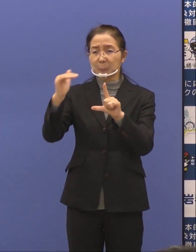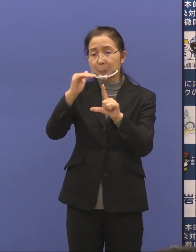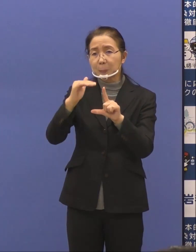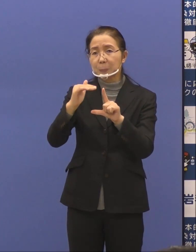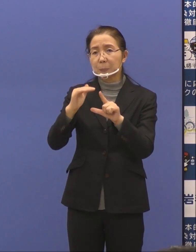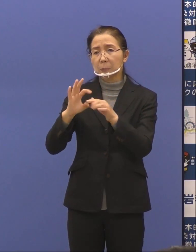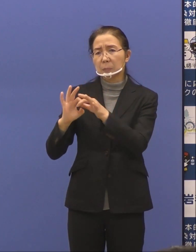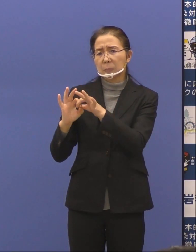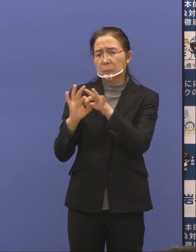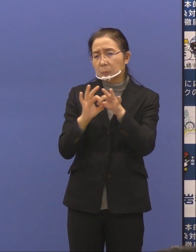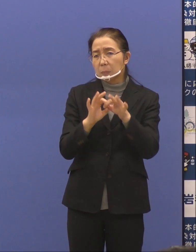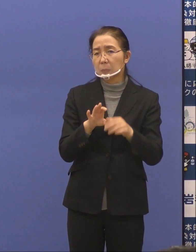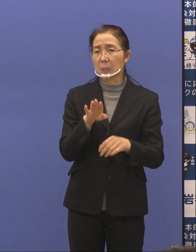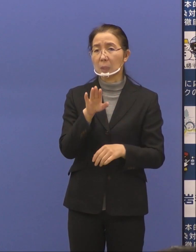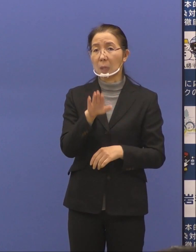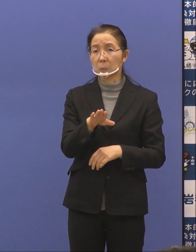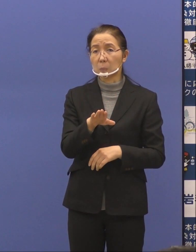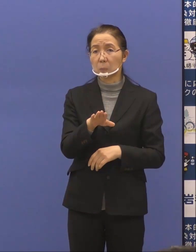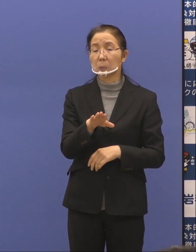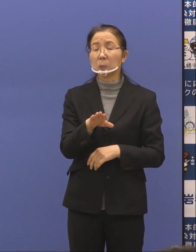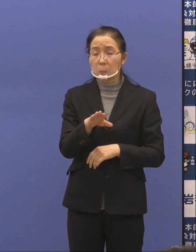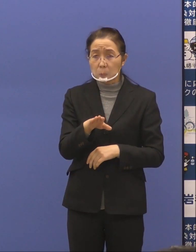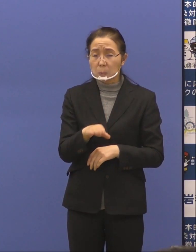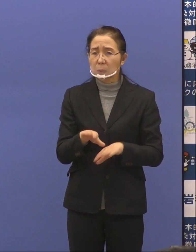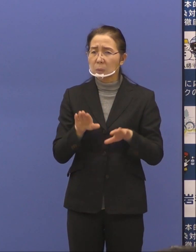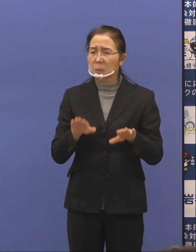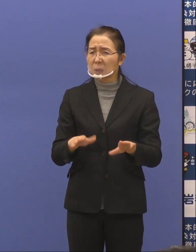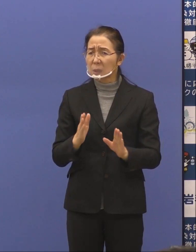で、そろそろ